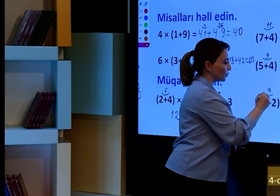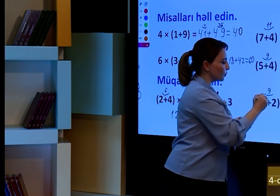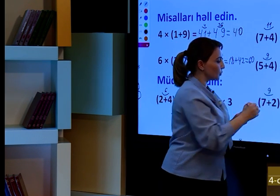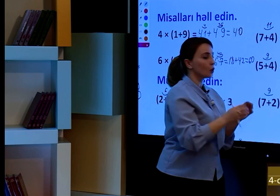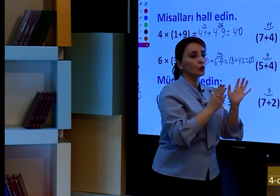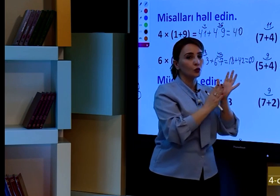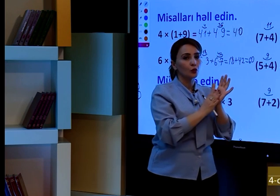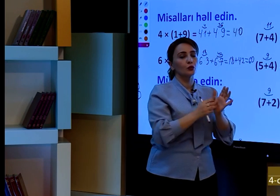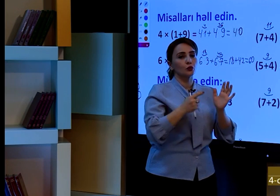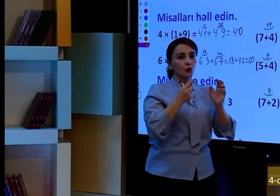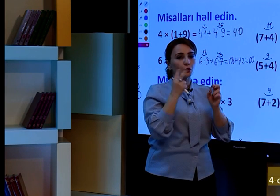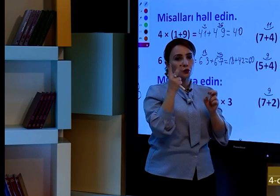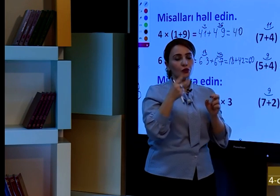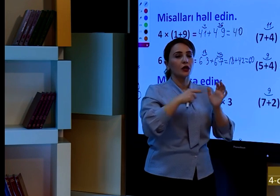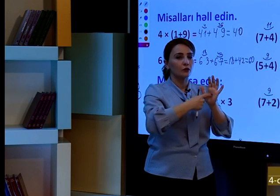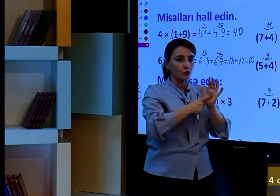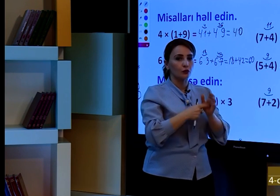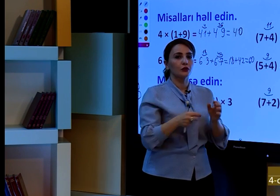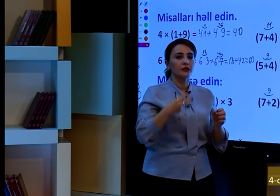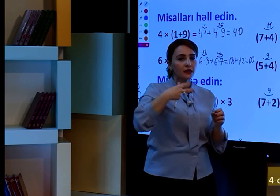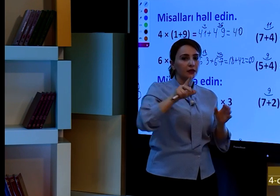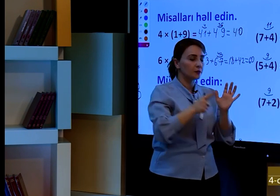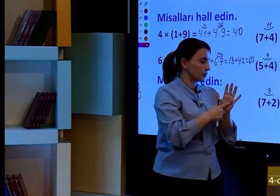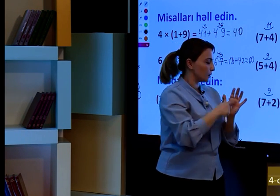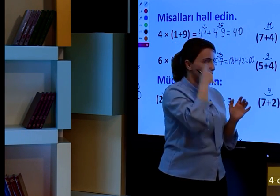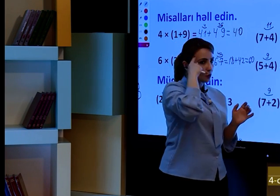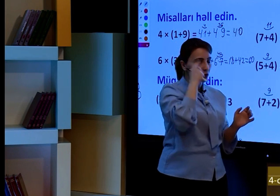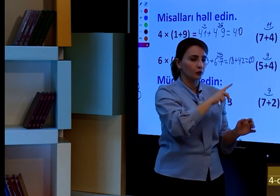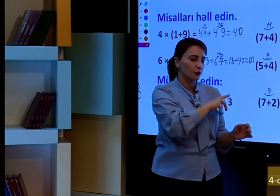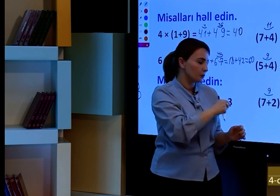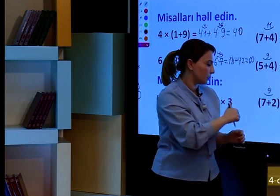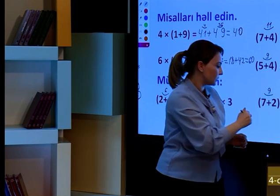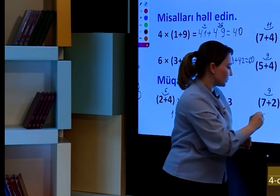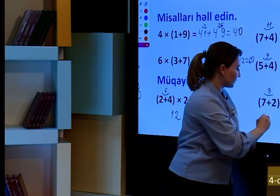7+2=9, 9-u 3-ə vurduqda isə 27 olduğunu bilirik.